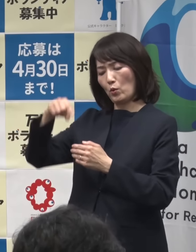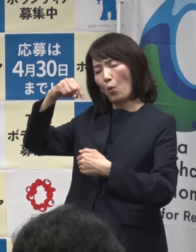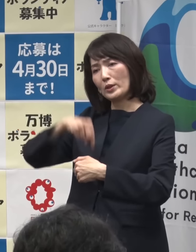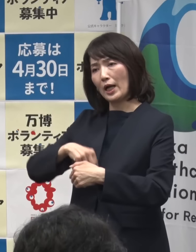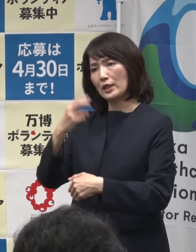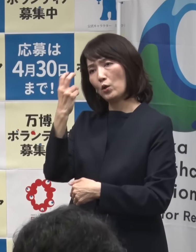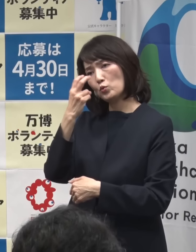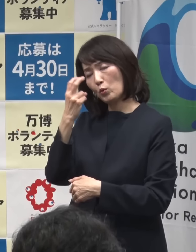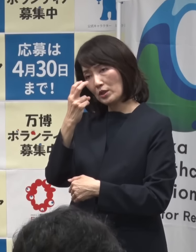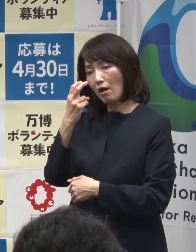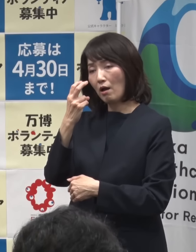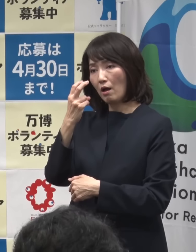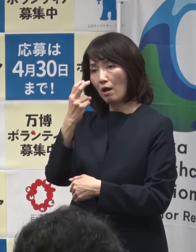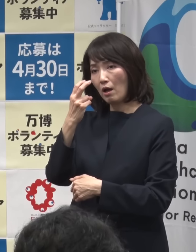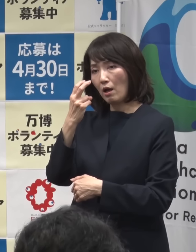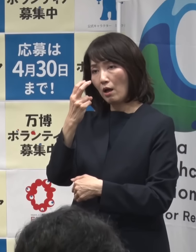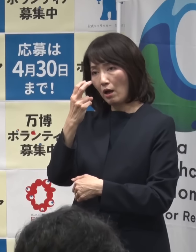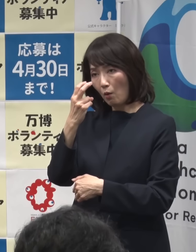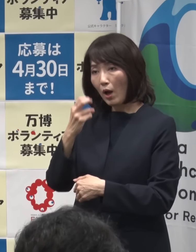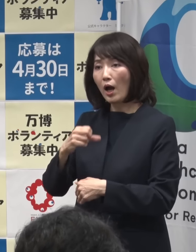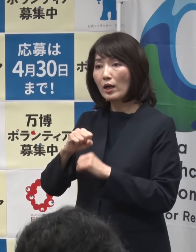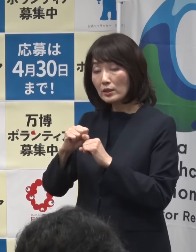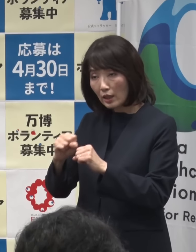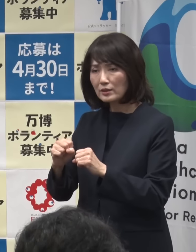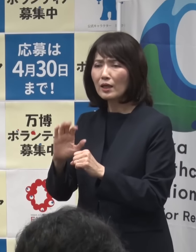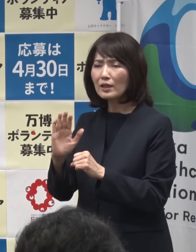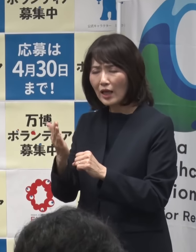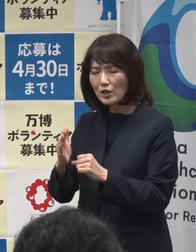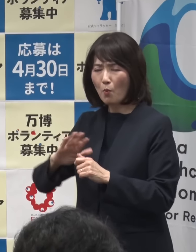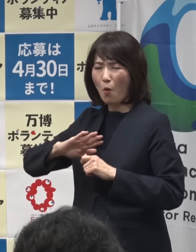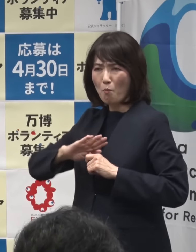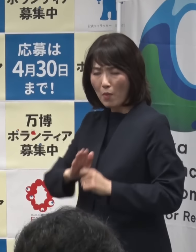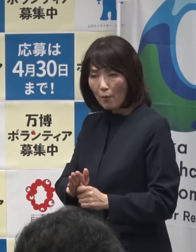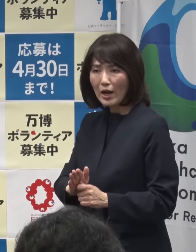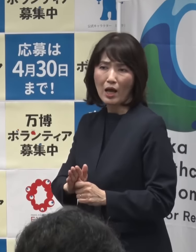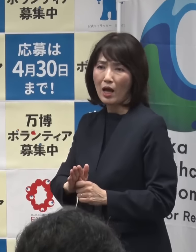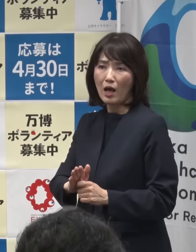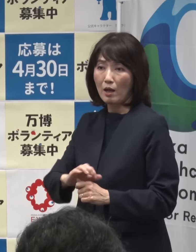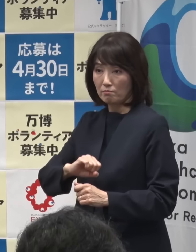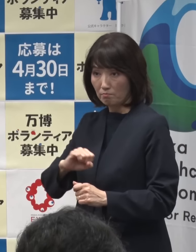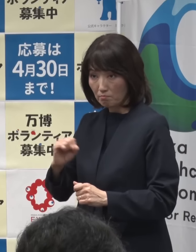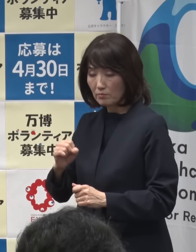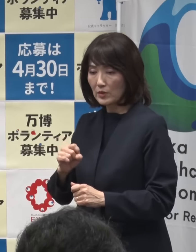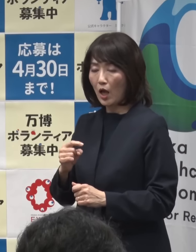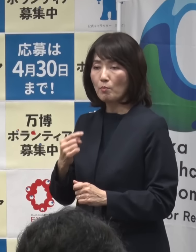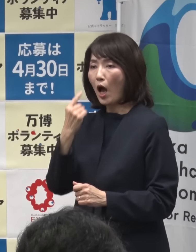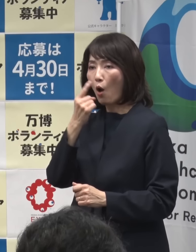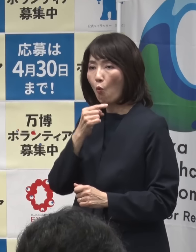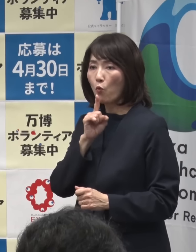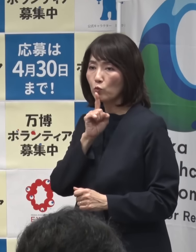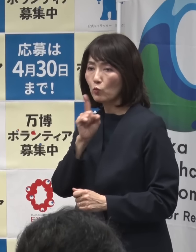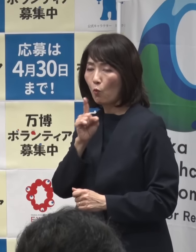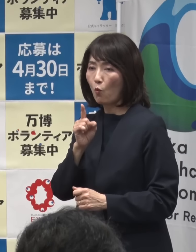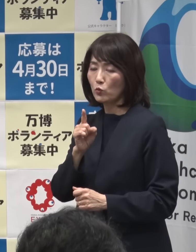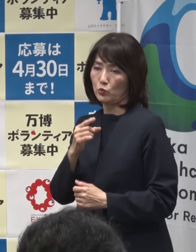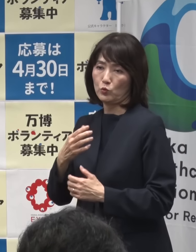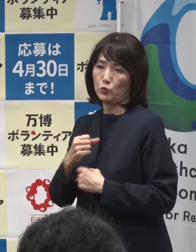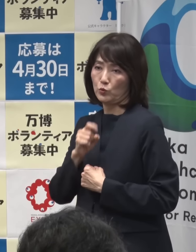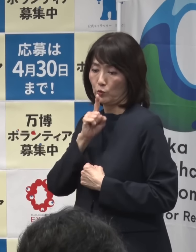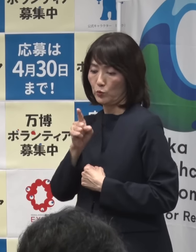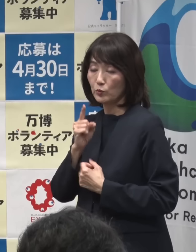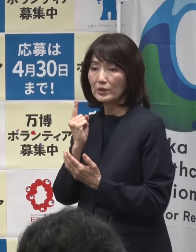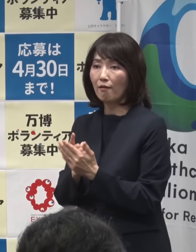当然、病院内部で最初調査はしたものの、パワハラの認定もされずにですね、口頭注意ということにな